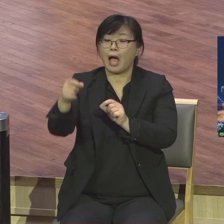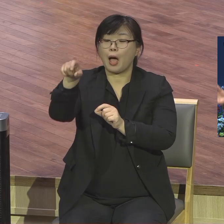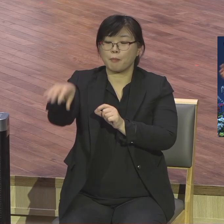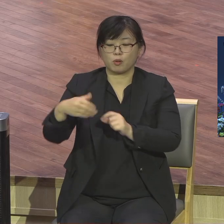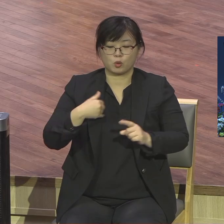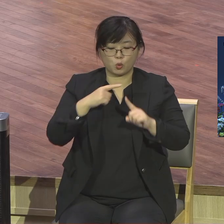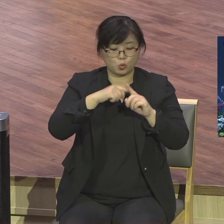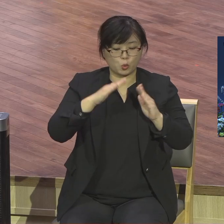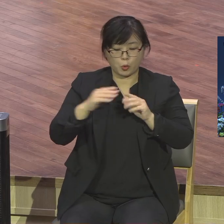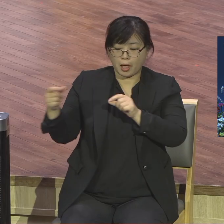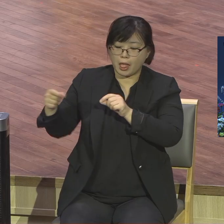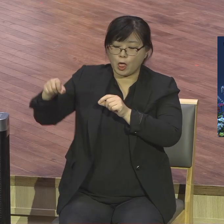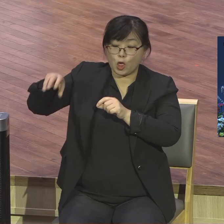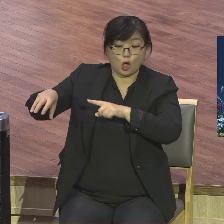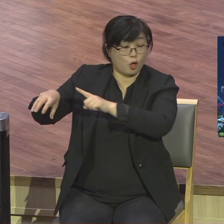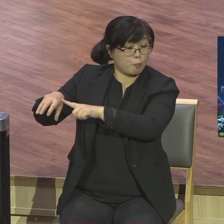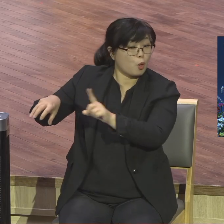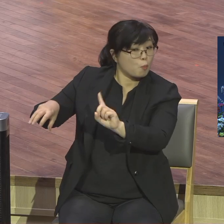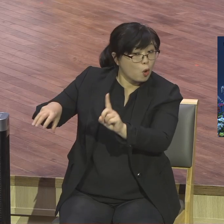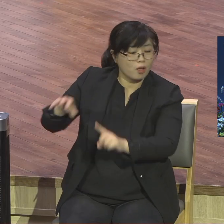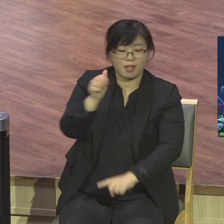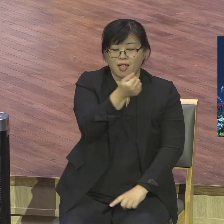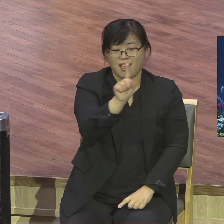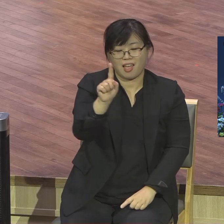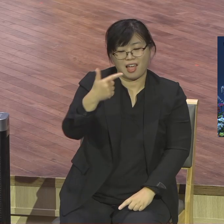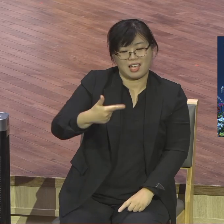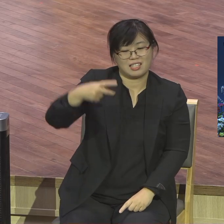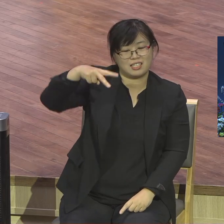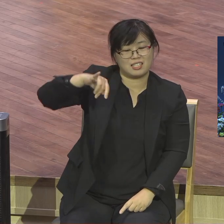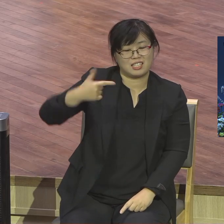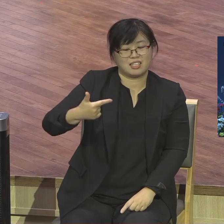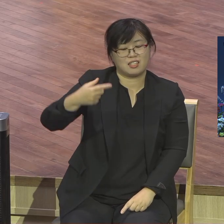다 같이 다 종교는 다 같은 거야.